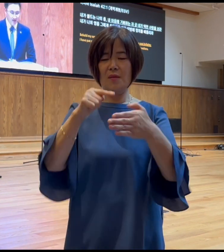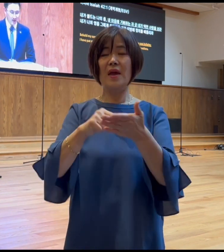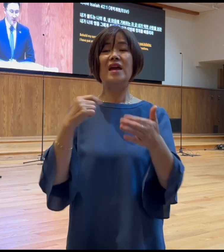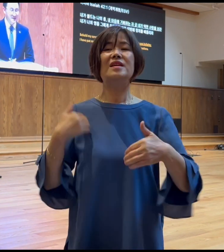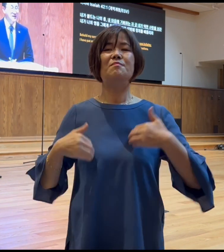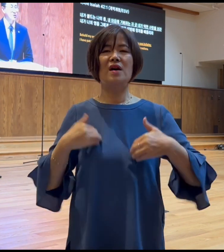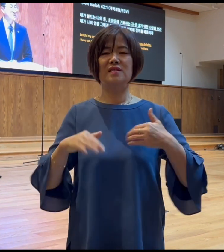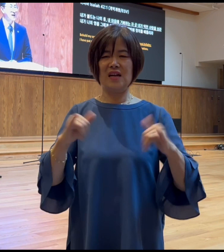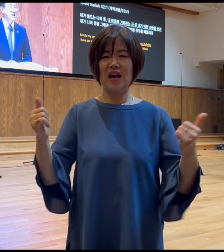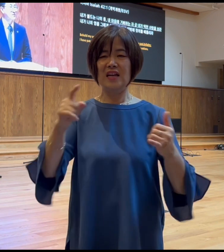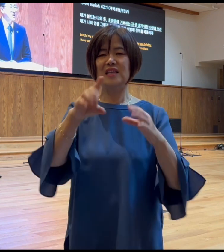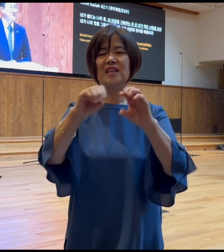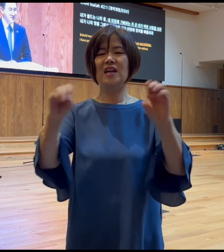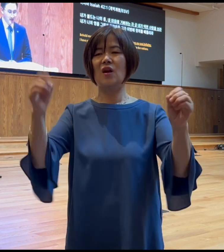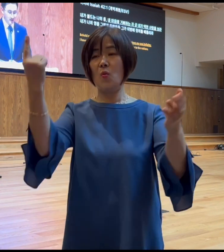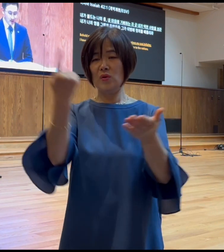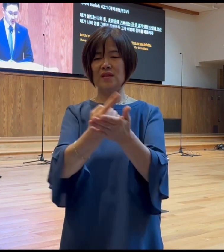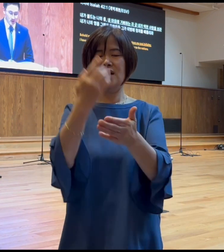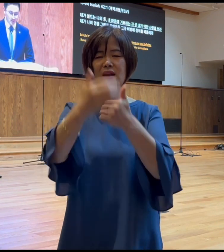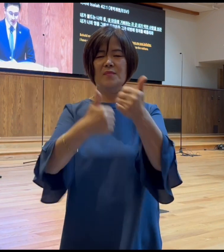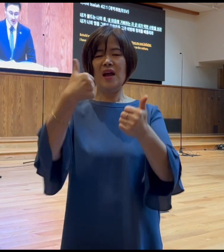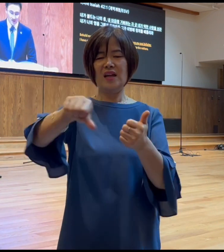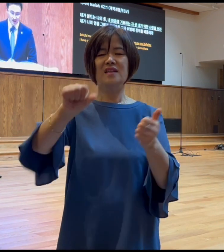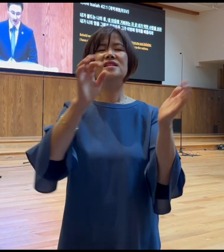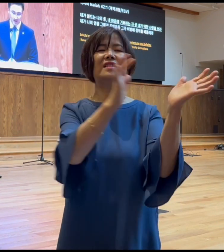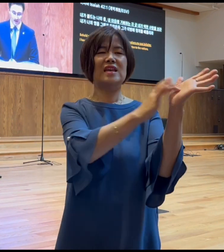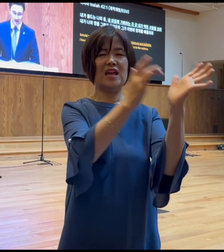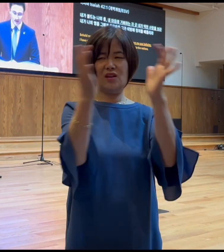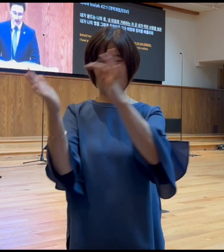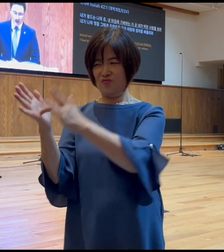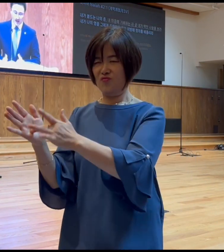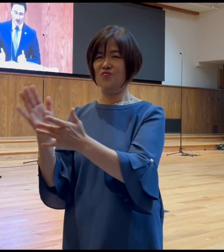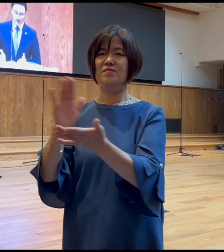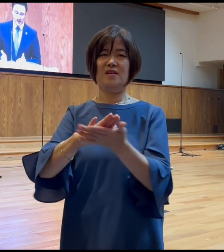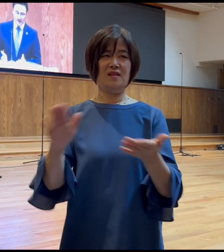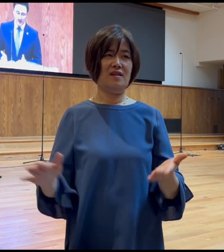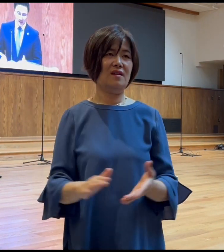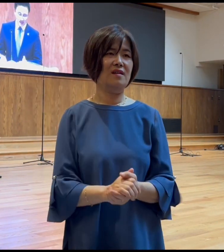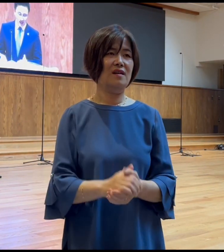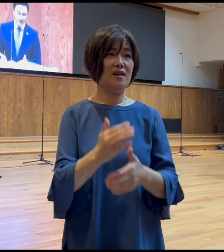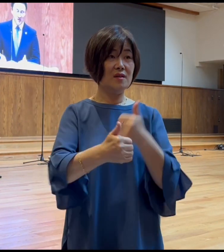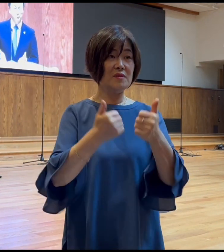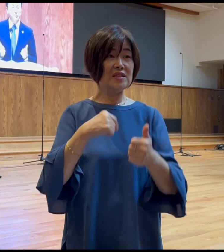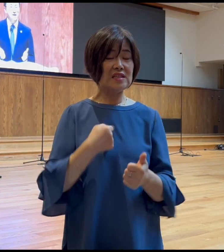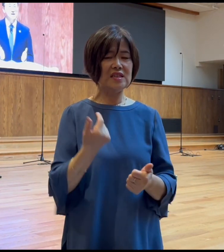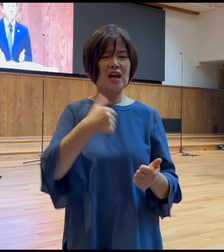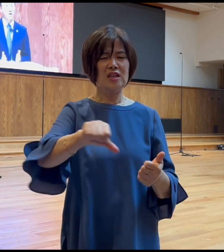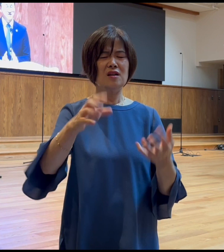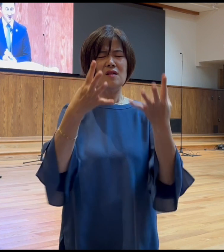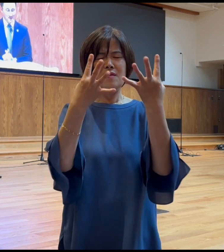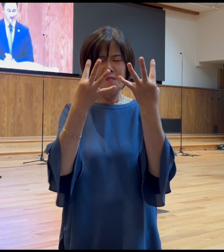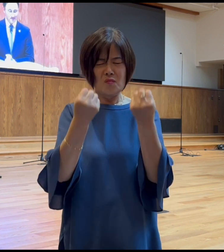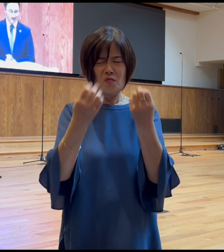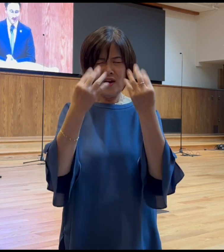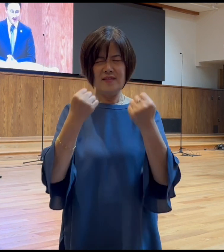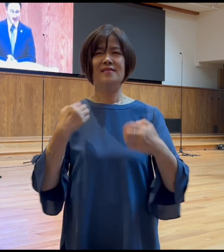자가 바로 이 땅에 오신 하나님의 아들 예수님이십니다. 하나님은 자신의 아들을 무한히